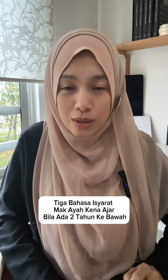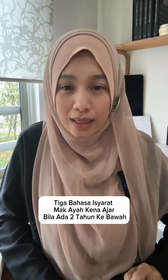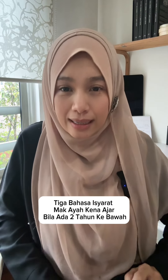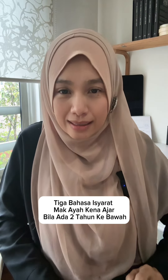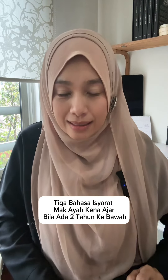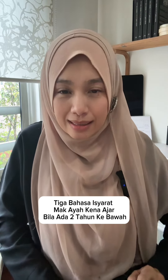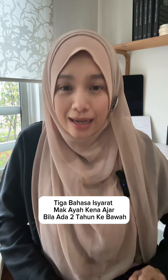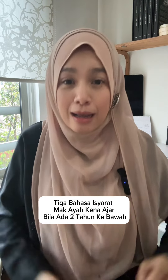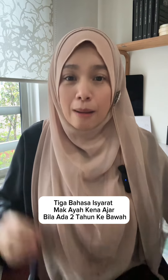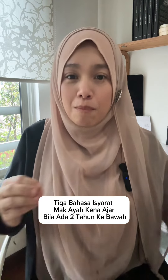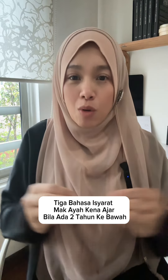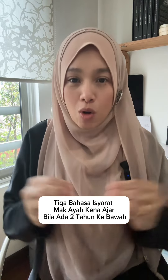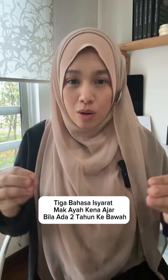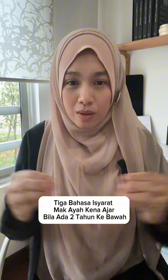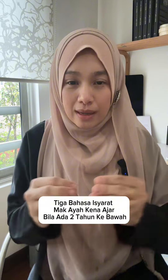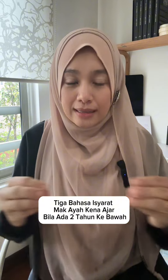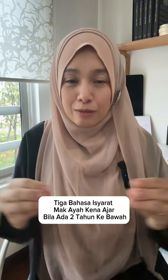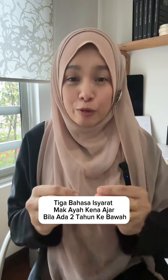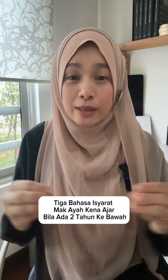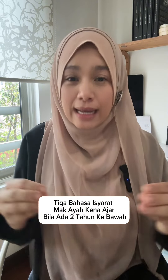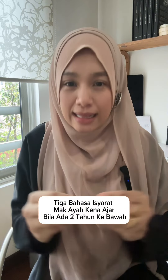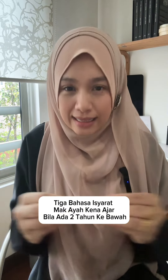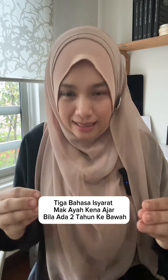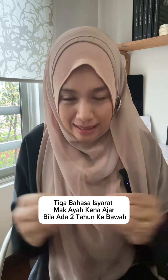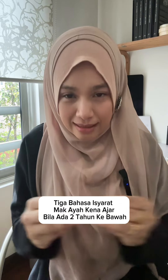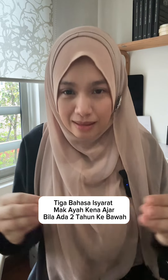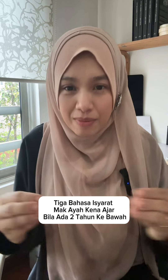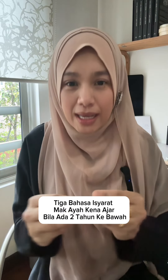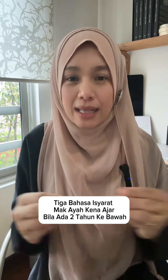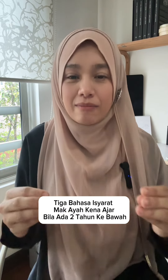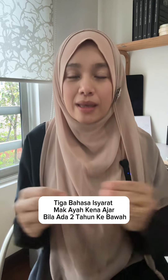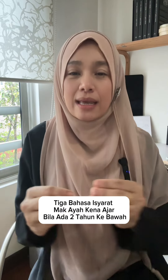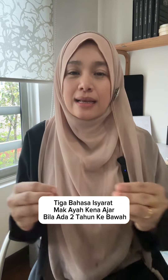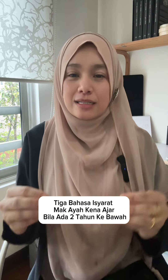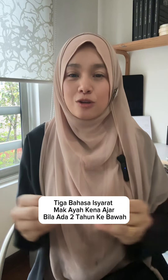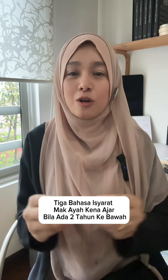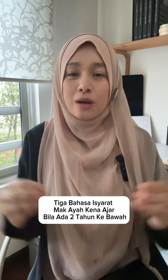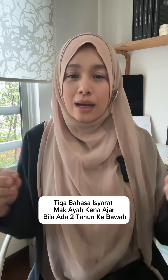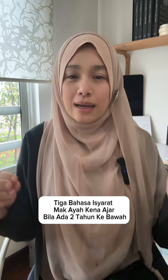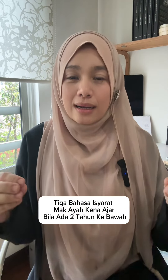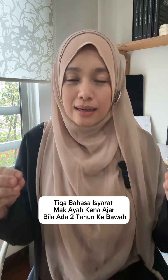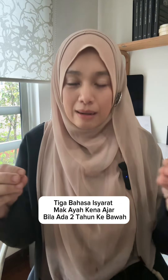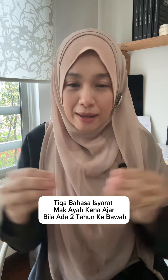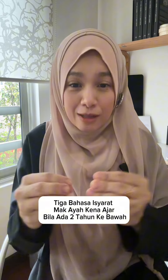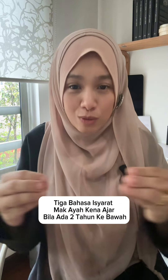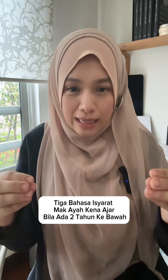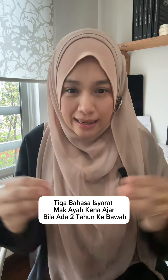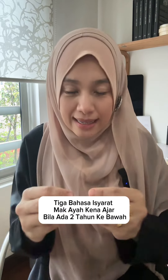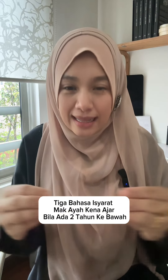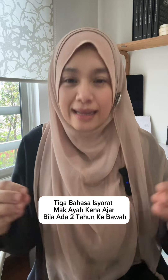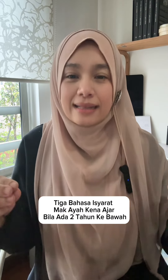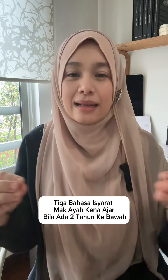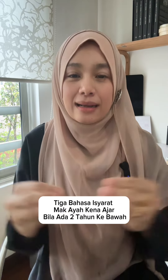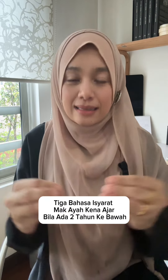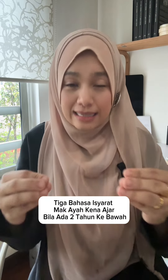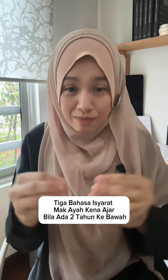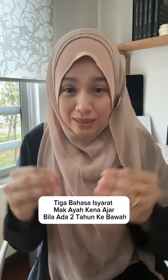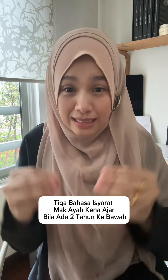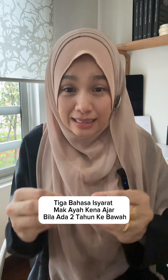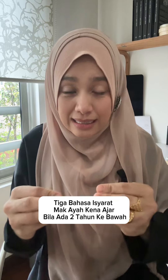adalah more ataupun Nak lagi lebih lebih so rapatkan dua tangan berserta dengan